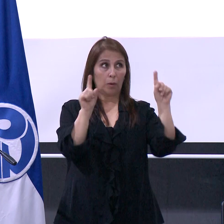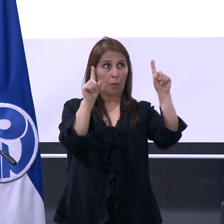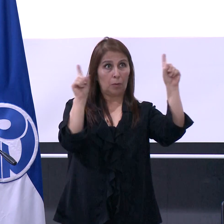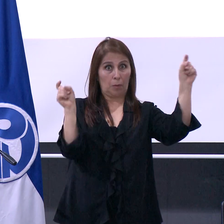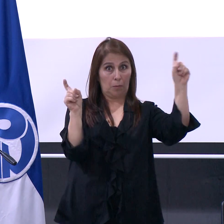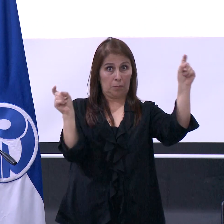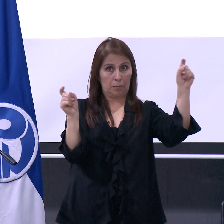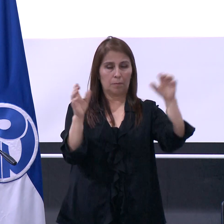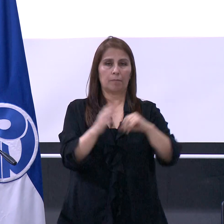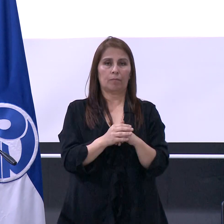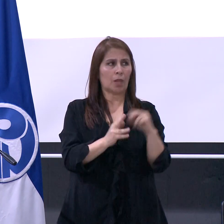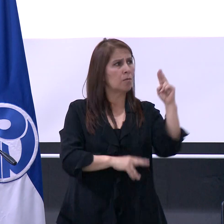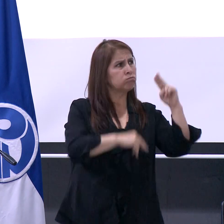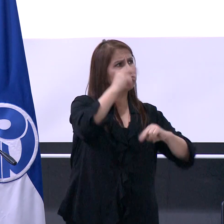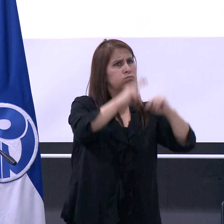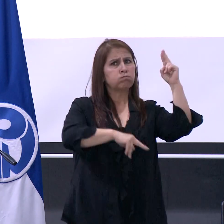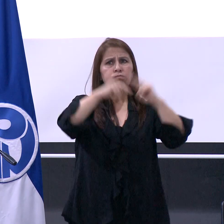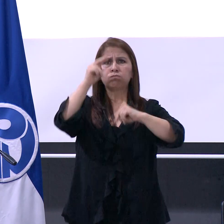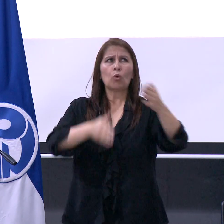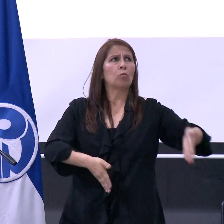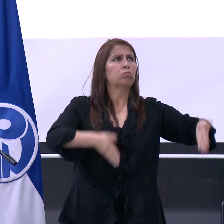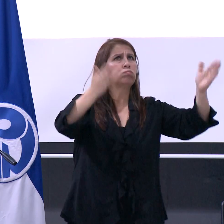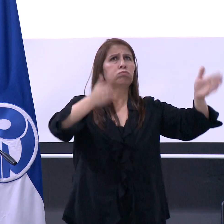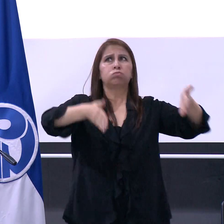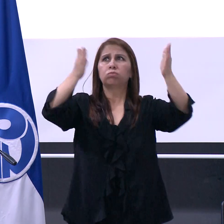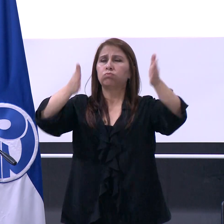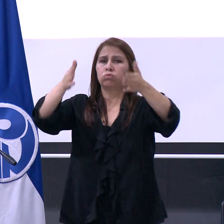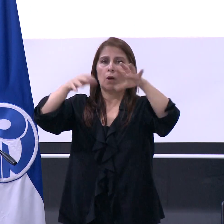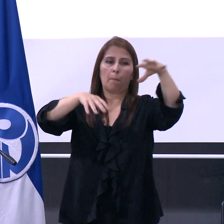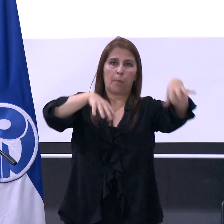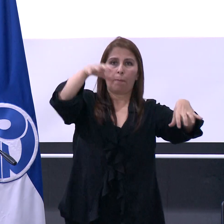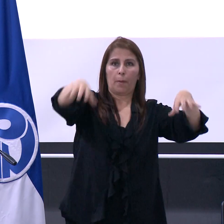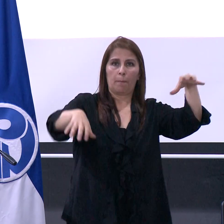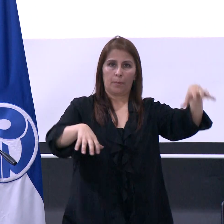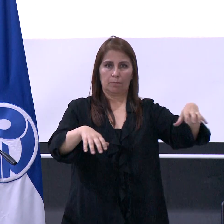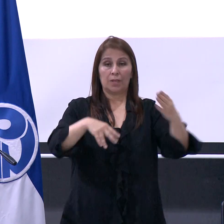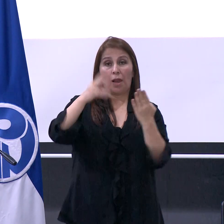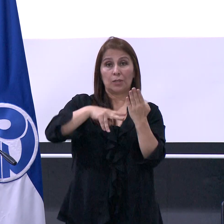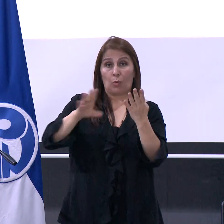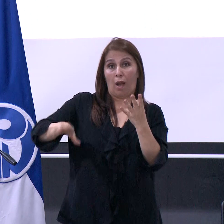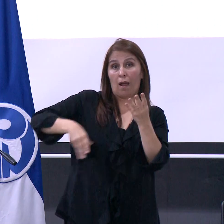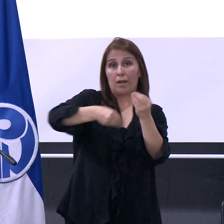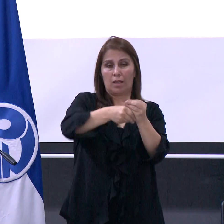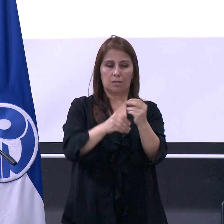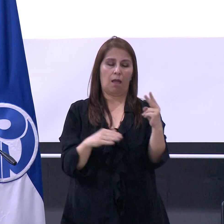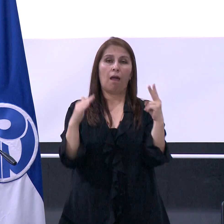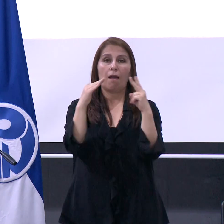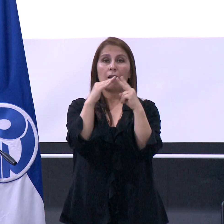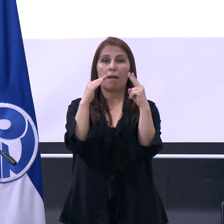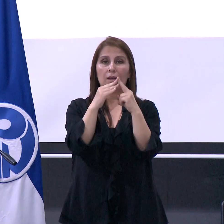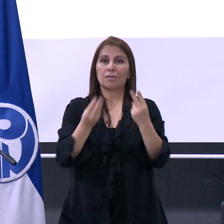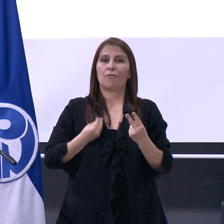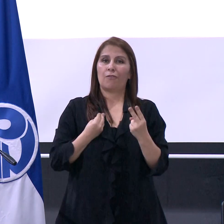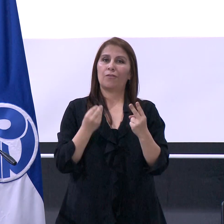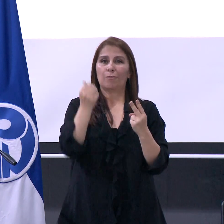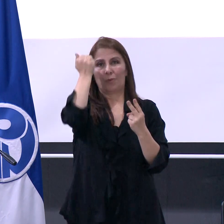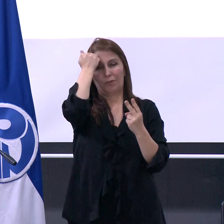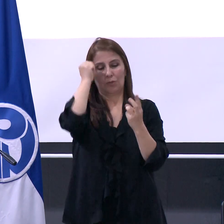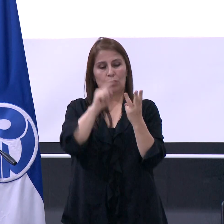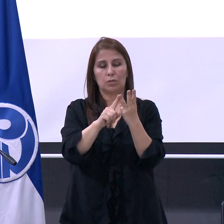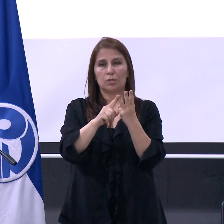se construyeron una serie de edificios en el conjunto como la escuela anexa la casa para vivienda de las maestras y el pabellón